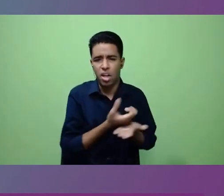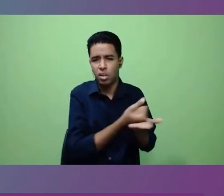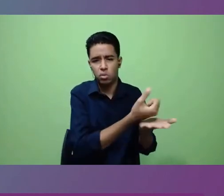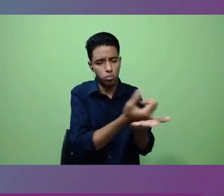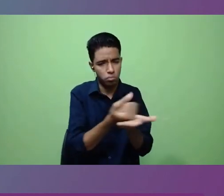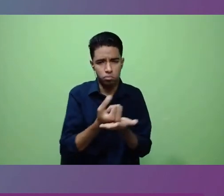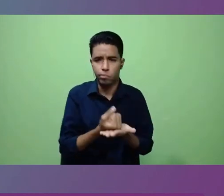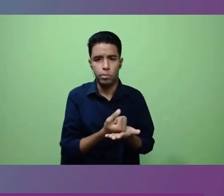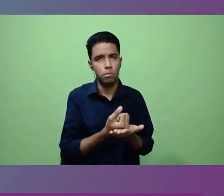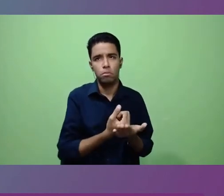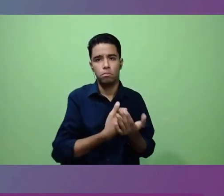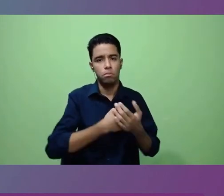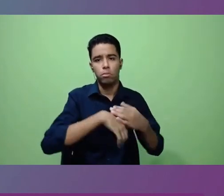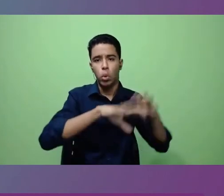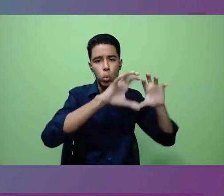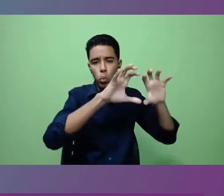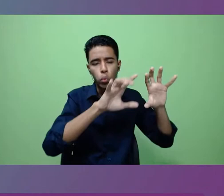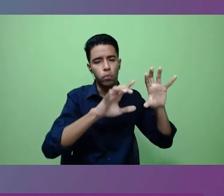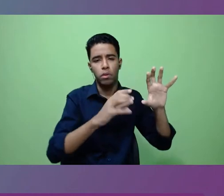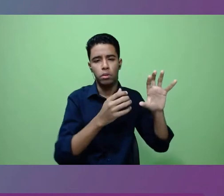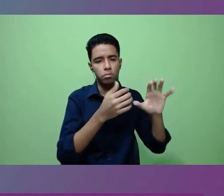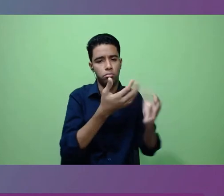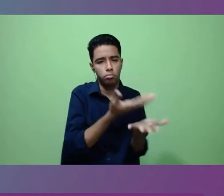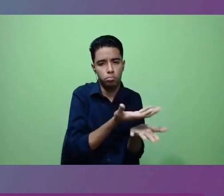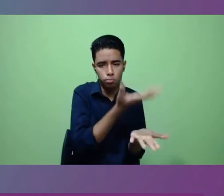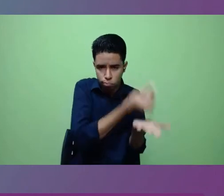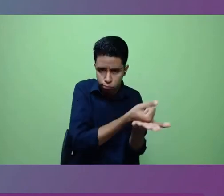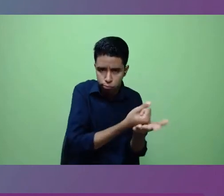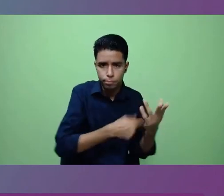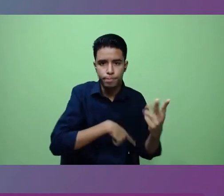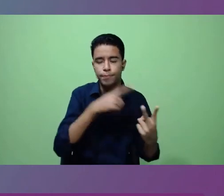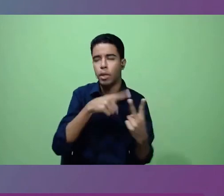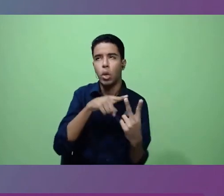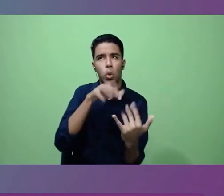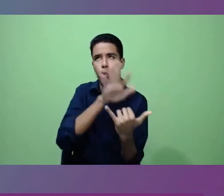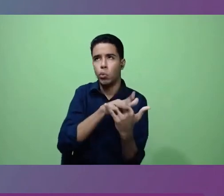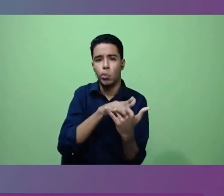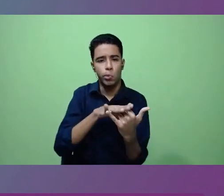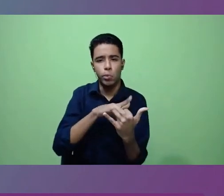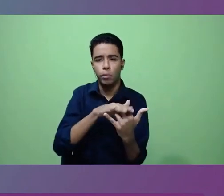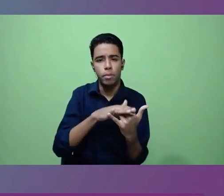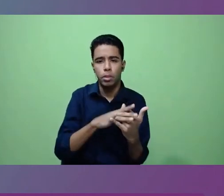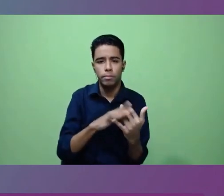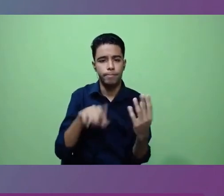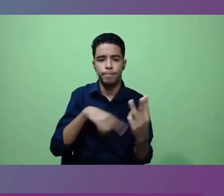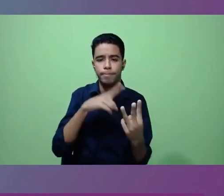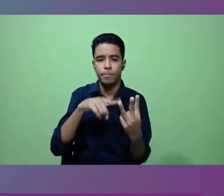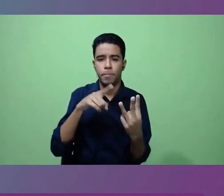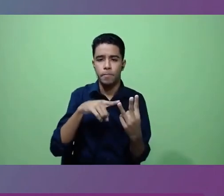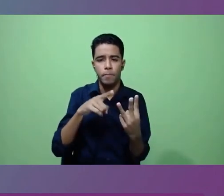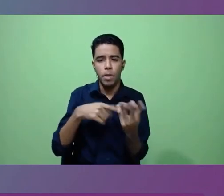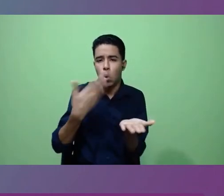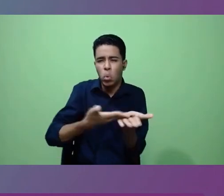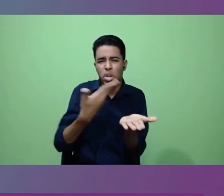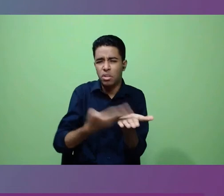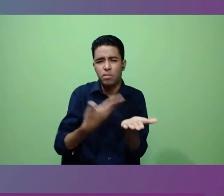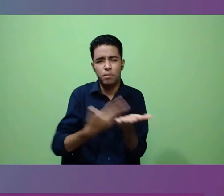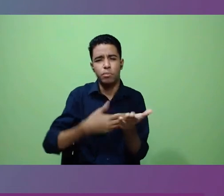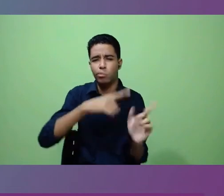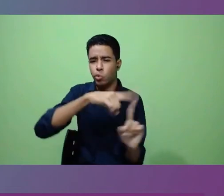numa nuvem, ele está no YouTube, é um texto escrito, semelhante a esse livro que está aqui, é um texto